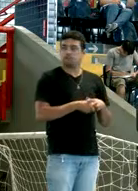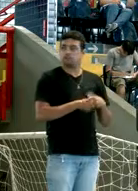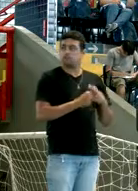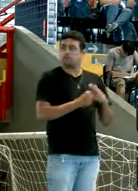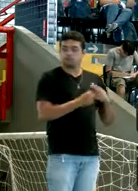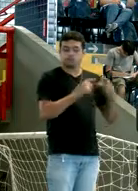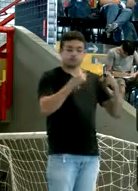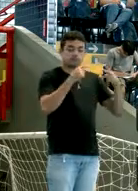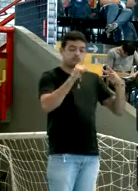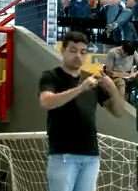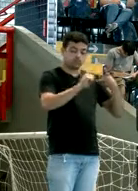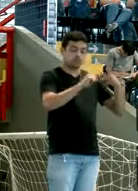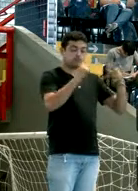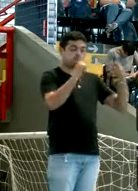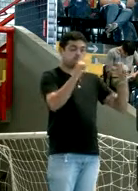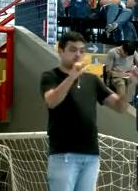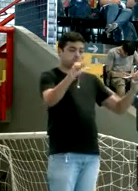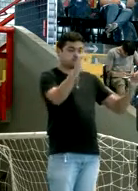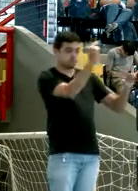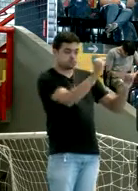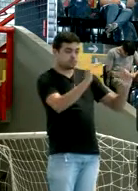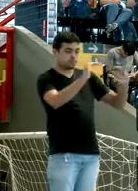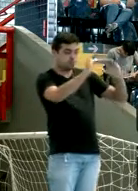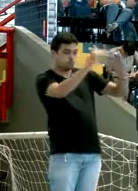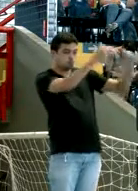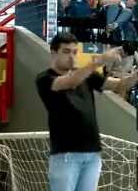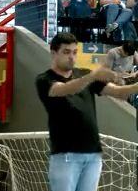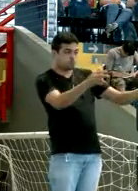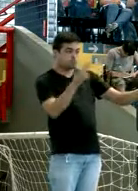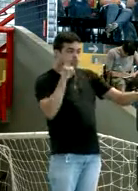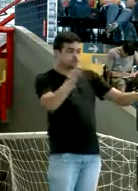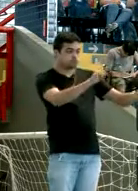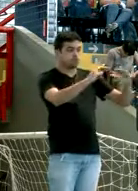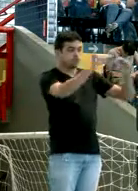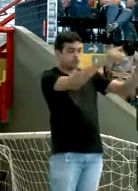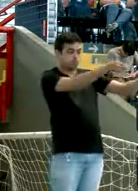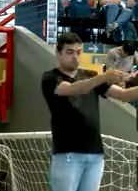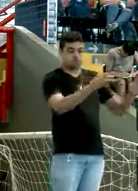E profundidade. Ideia de profundidade.